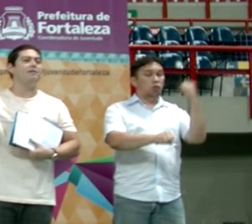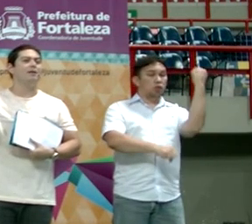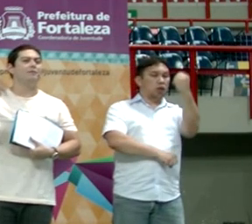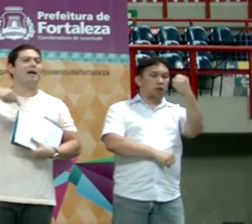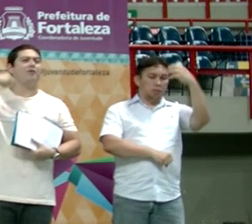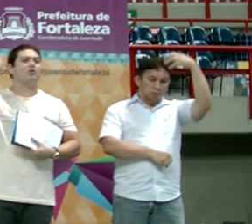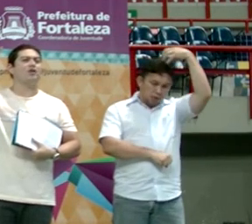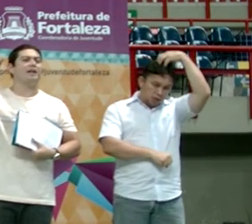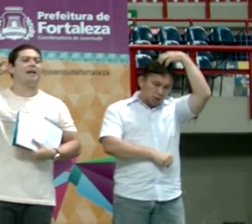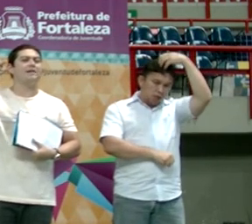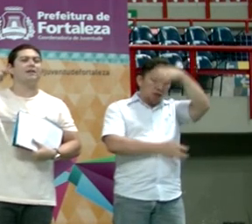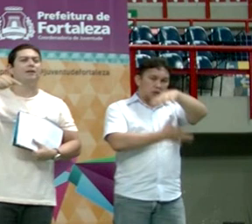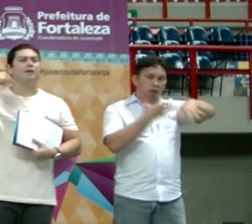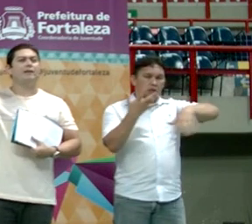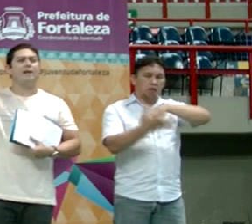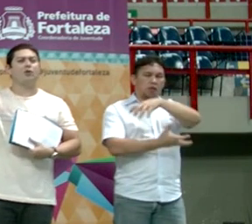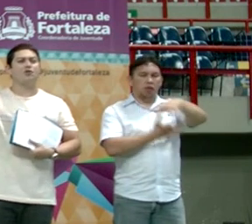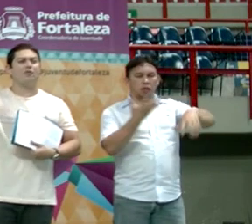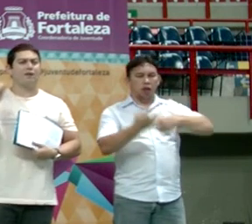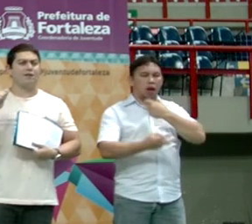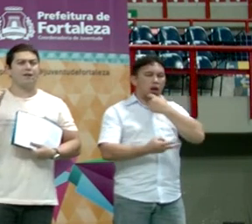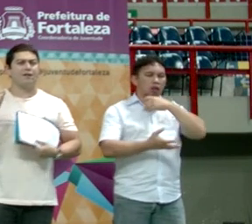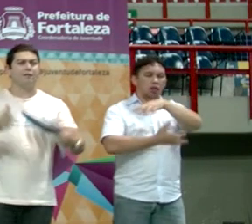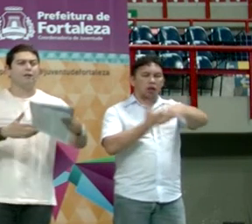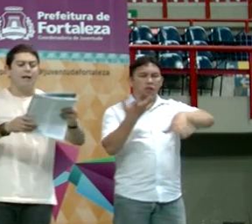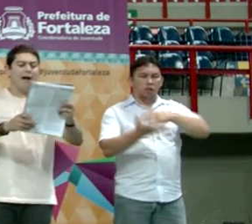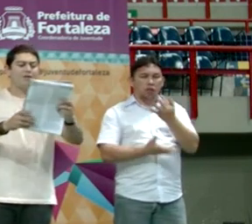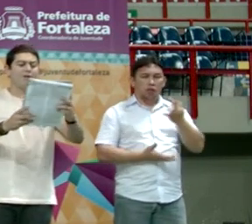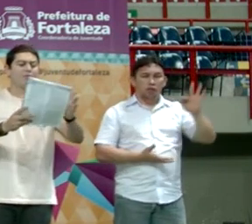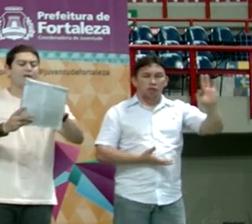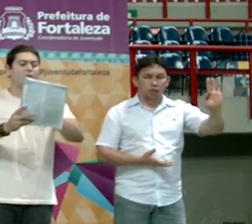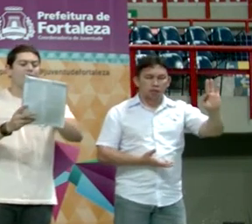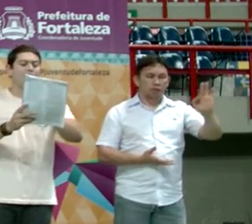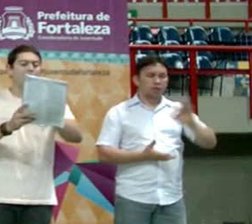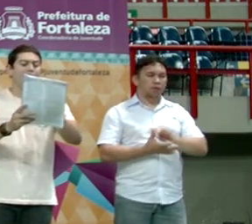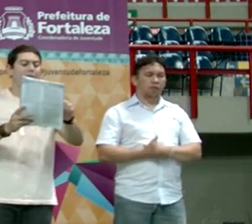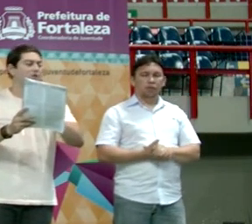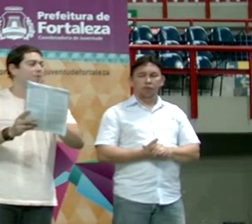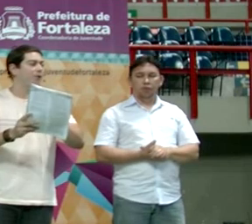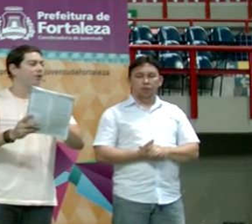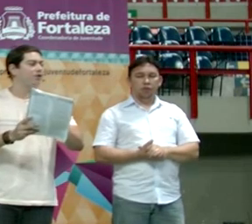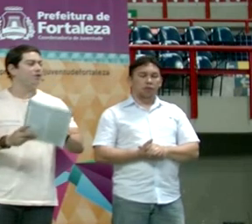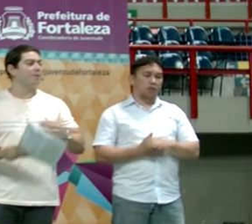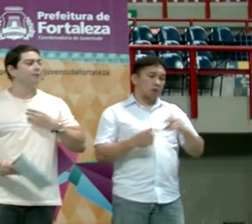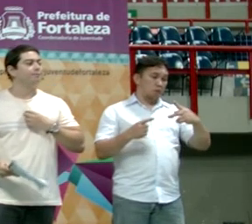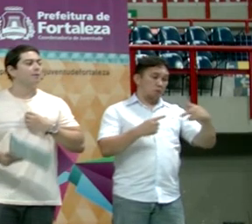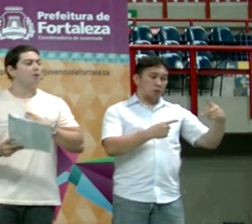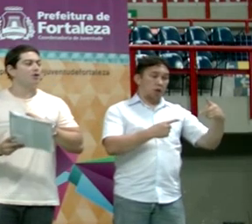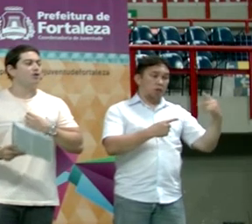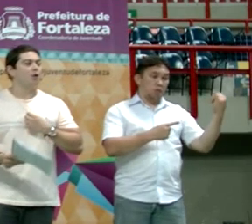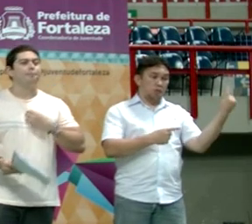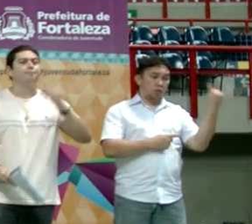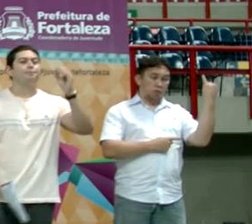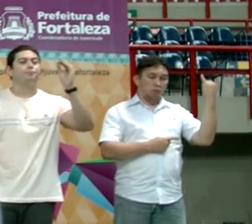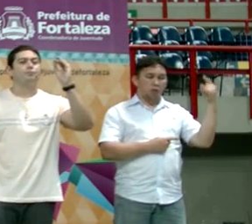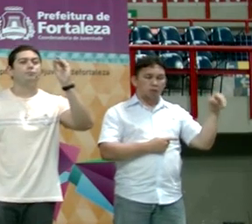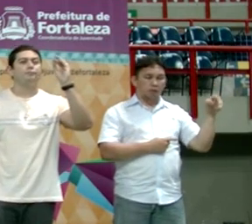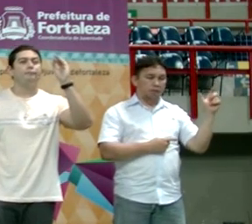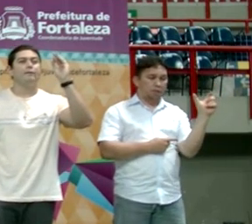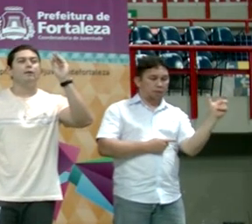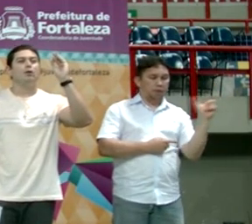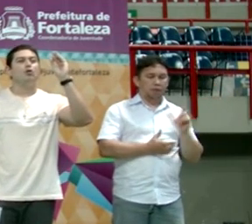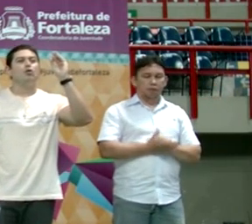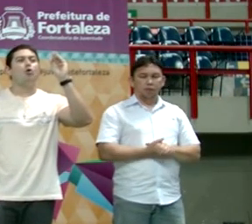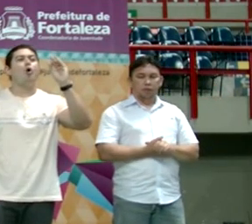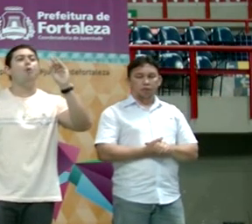mata o rei. Na Revolução Inglesa, na Revolução Francesa. Aí você vai botar uma informação importantíssima. Bote assim, ó.